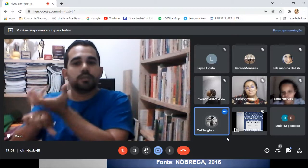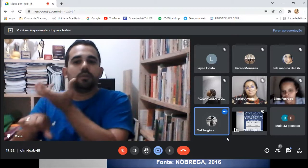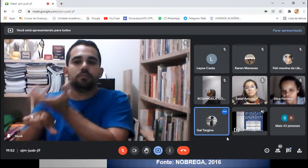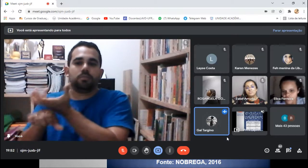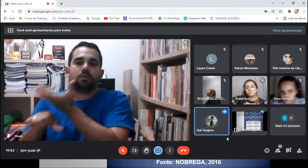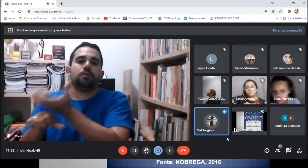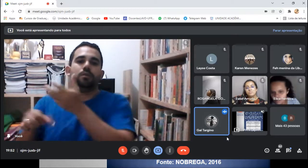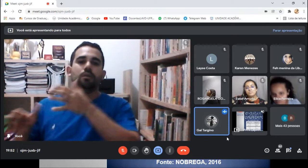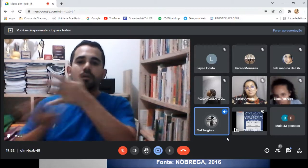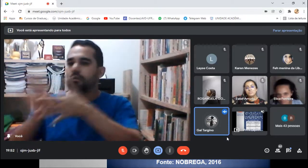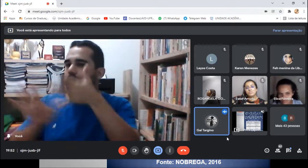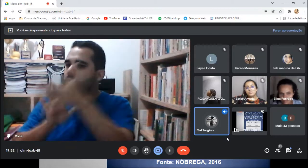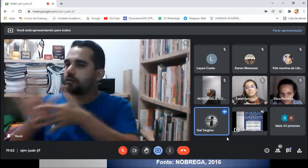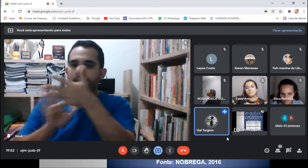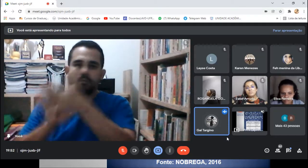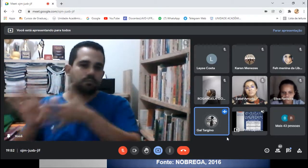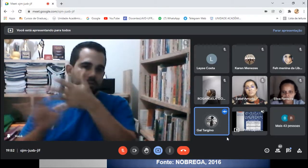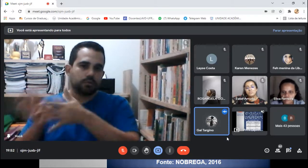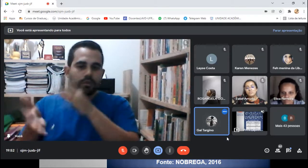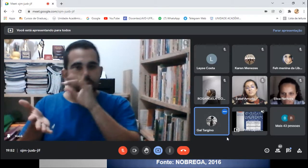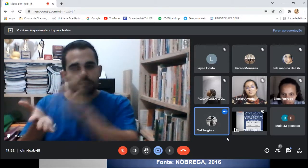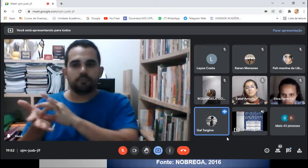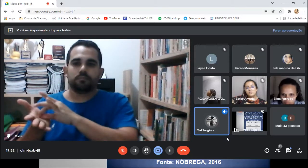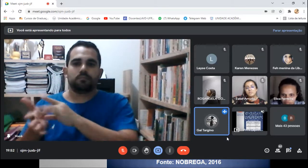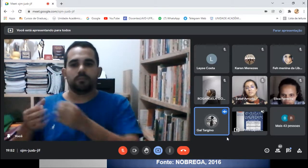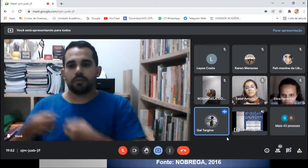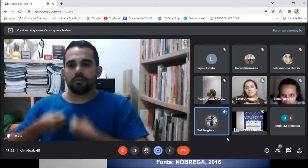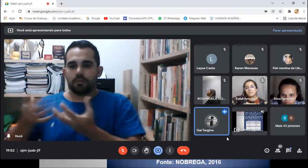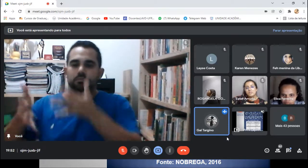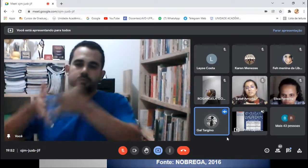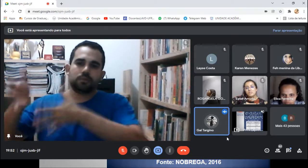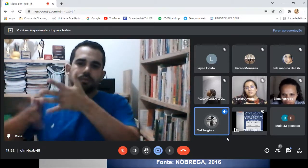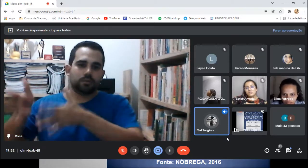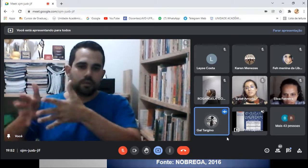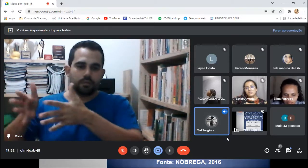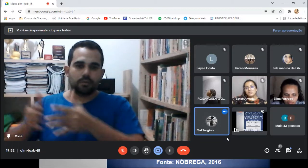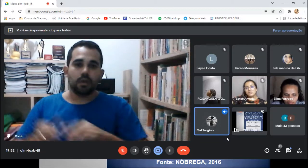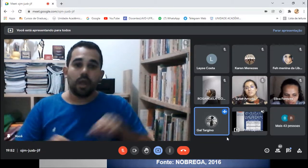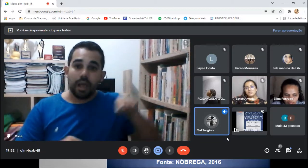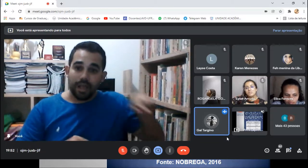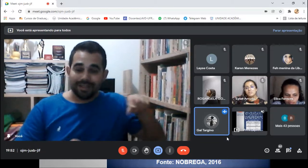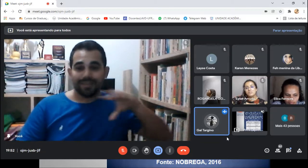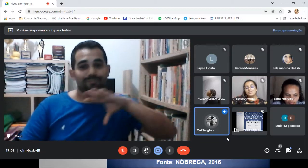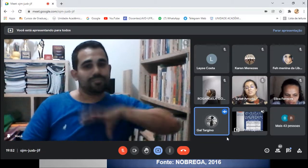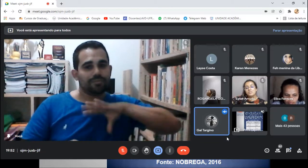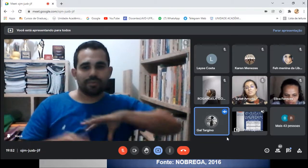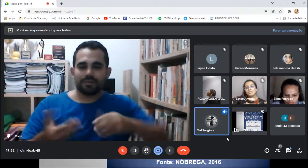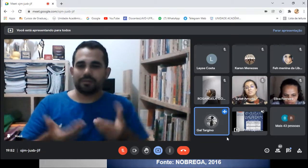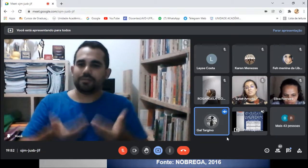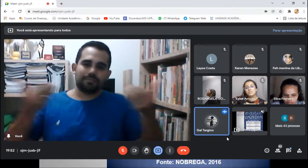as questões das estruturas, né? São disciplinas diferentes, são idiomas diferentes. A gente está trazendo